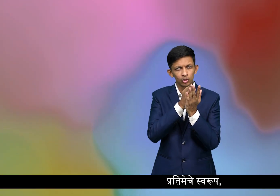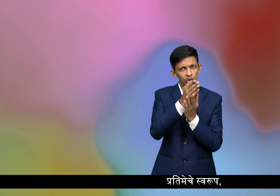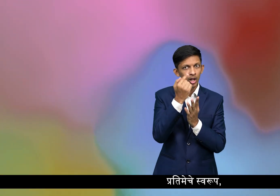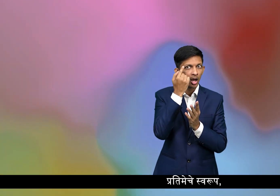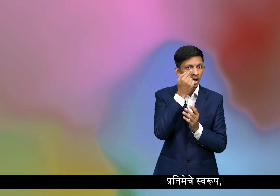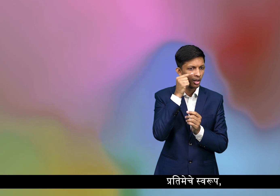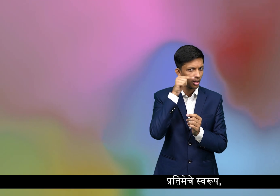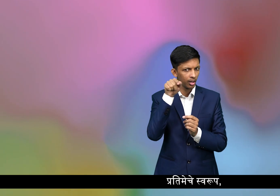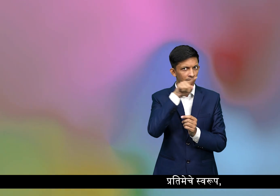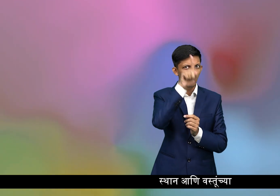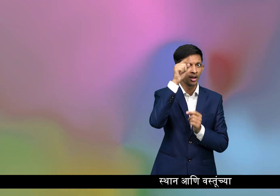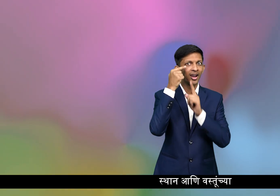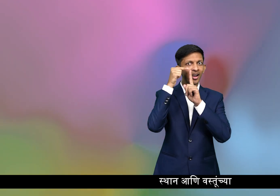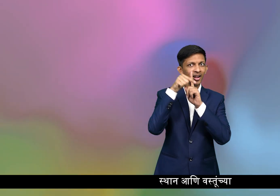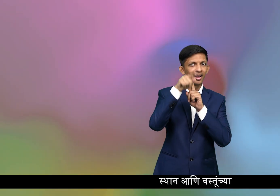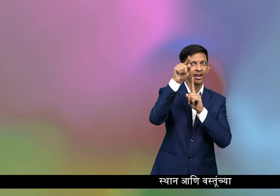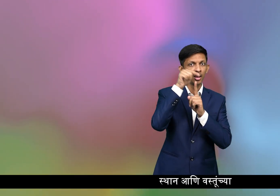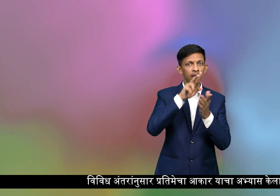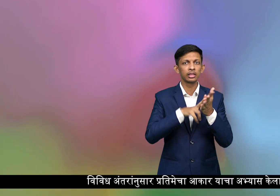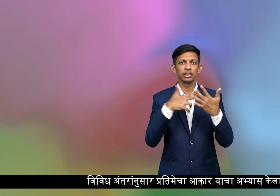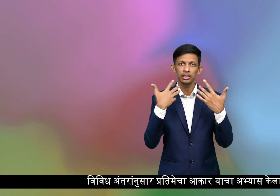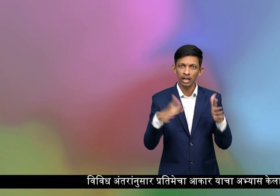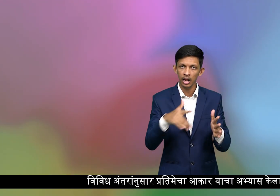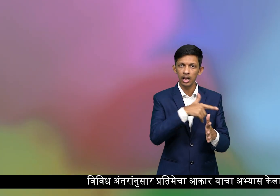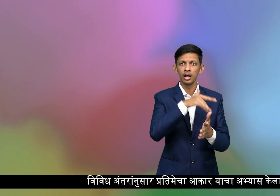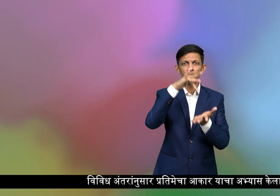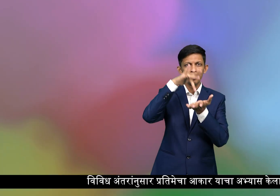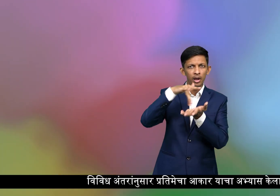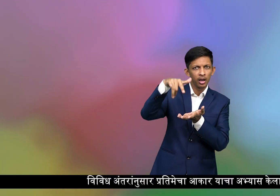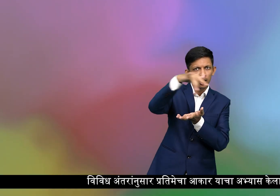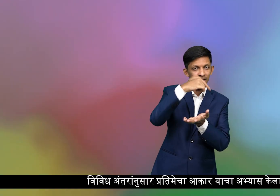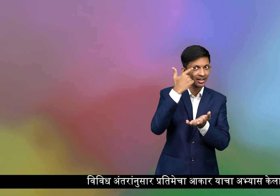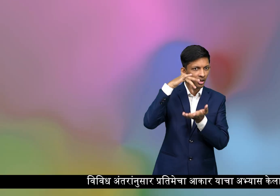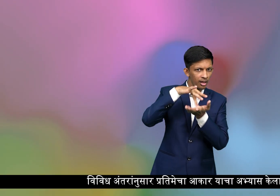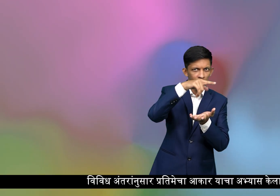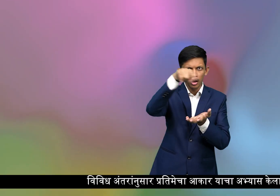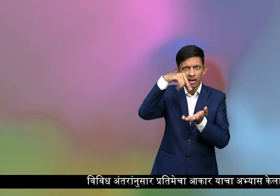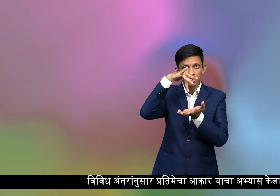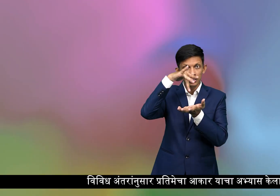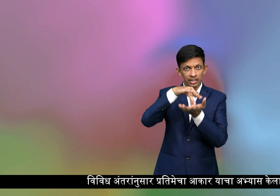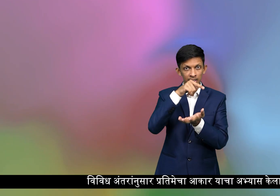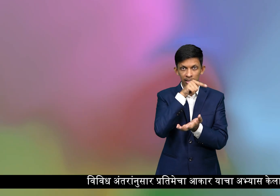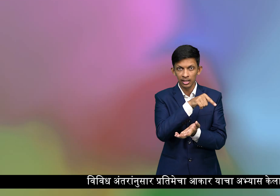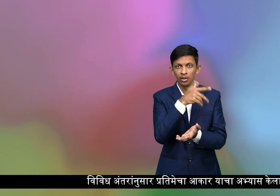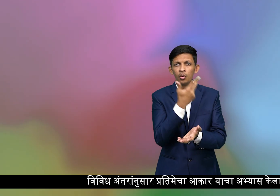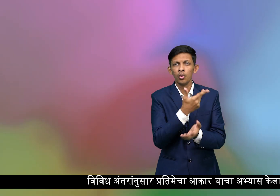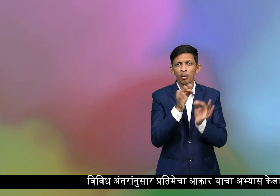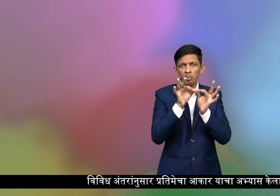स्थान आणि वस्तूंच्या विविध अंतरानुसार प्रतिमेचा आकार याचा अभ्यास केला आहे.